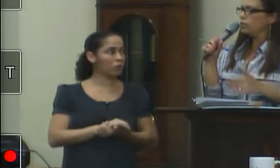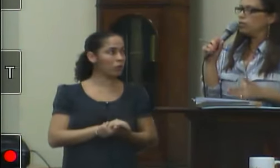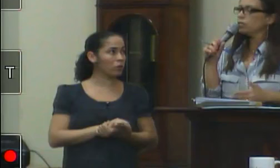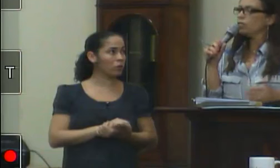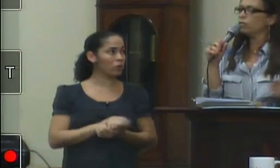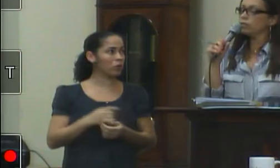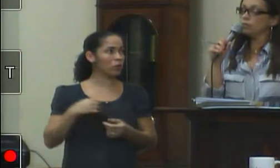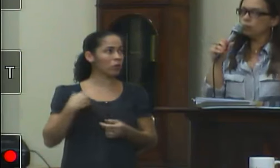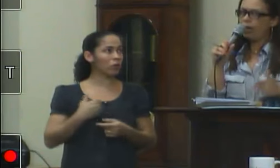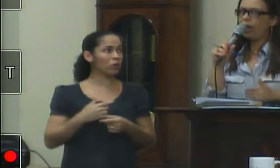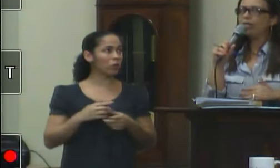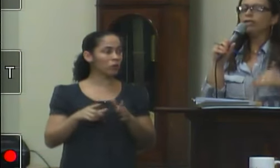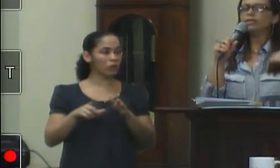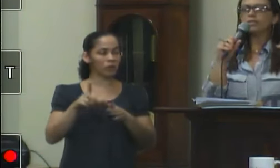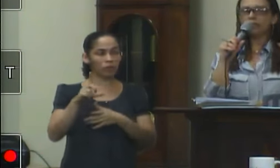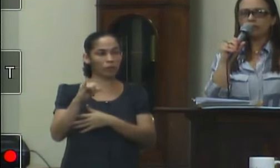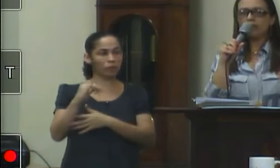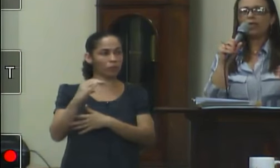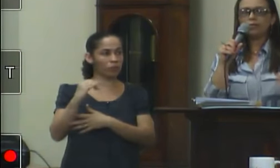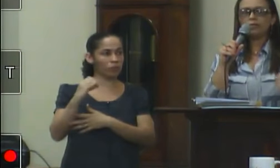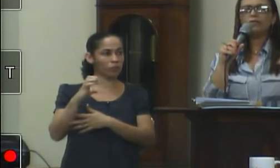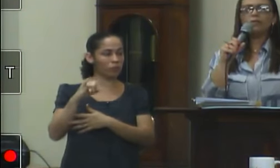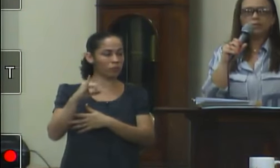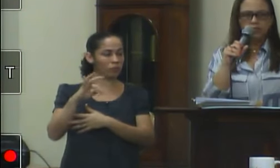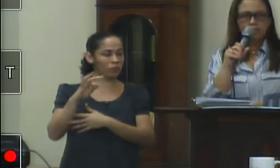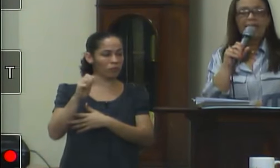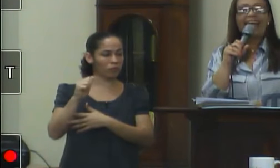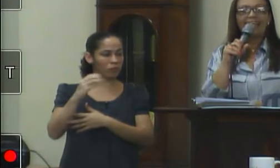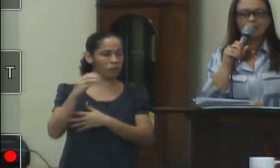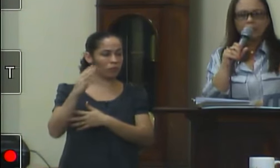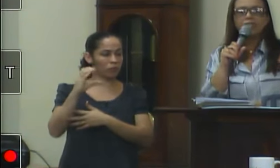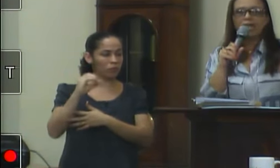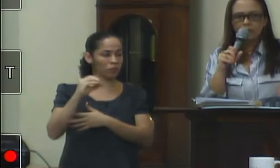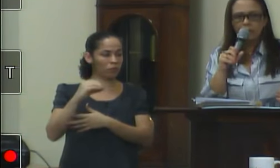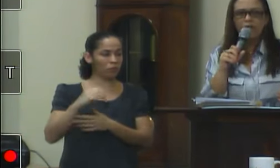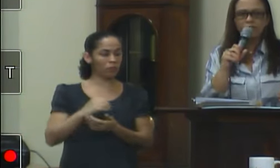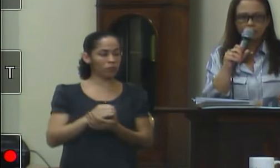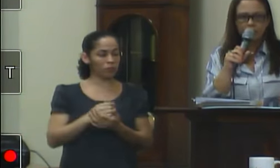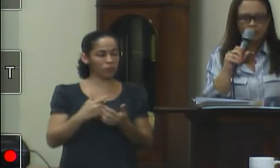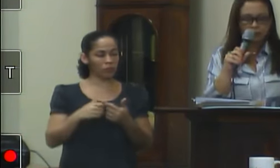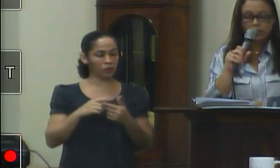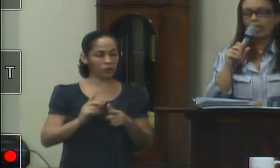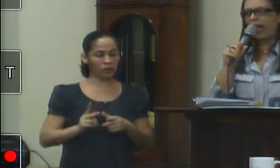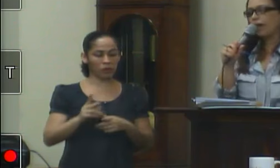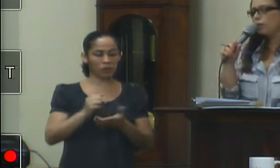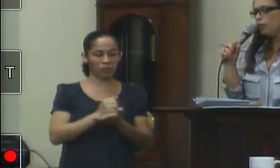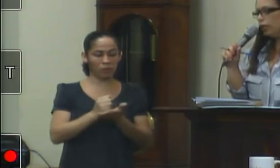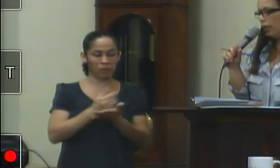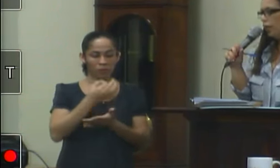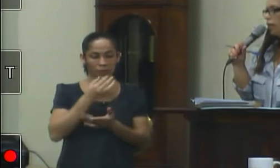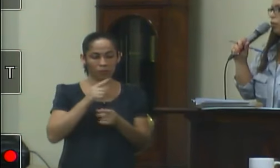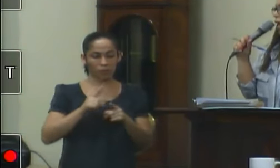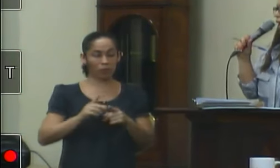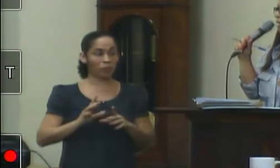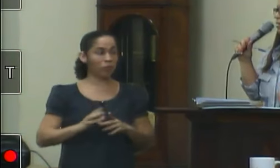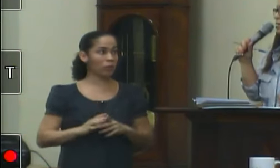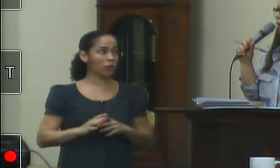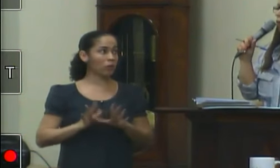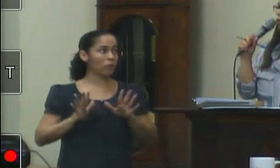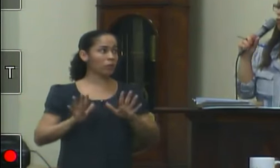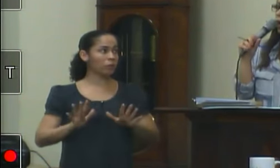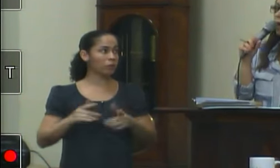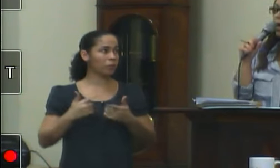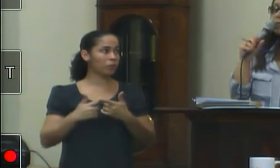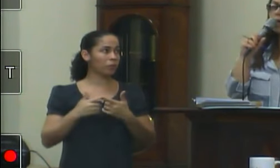nossa licitação aconteceu bem, está sendo empenhado sempre medicamentos. Claro que é